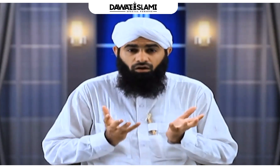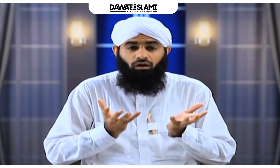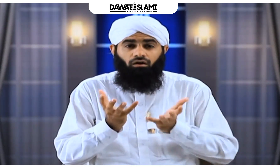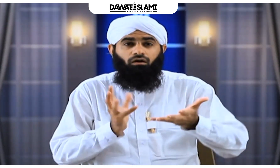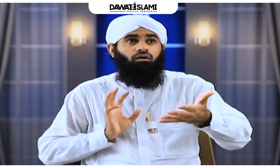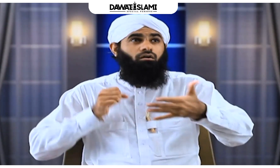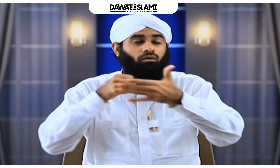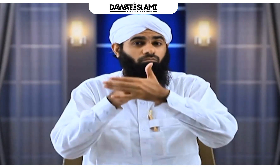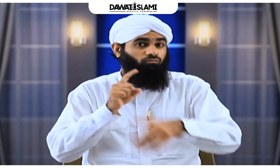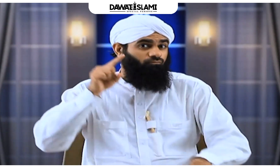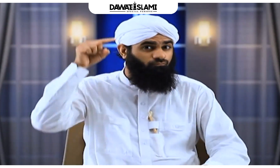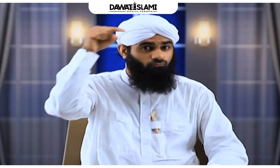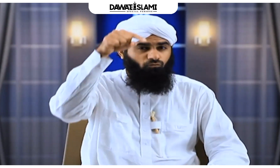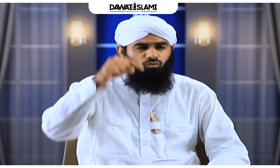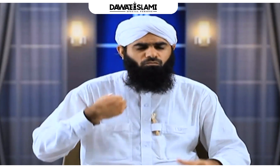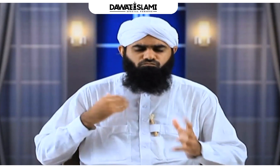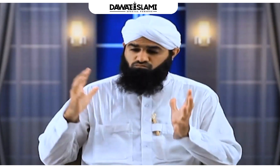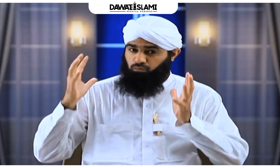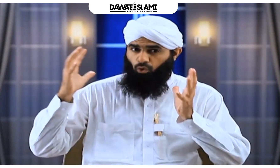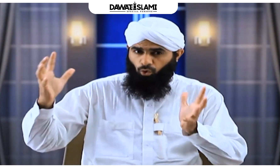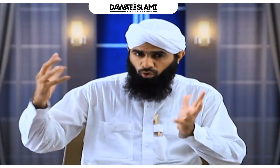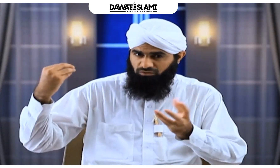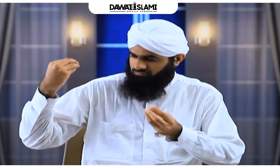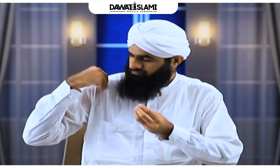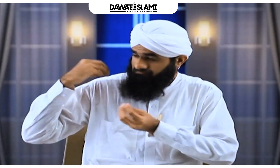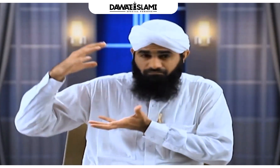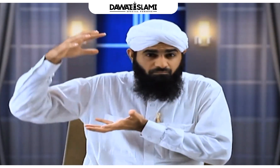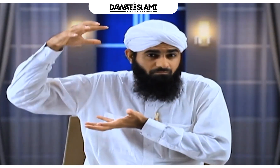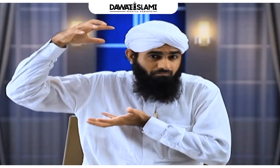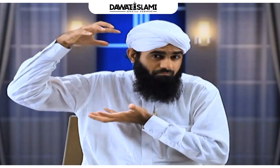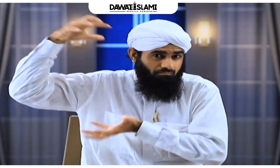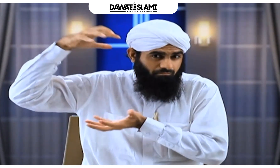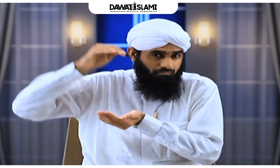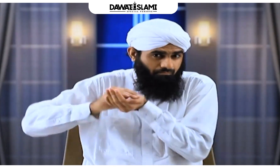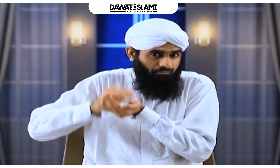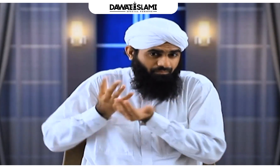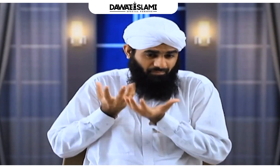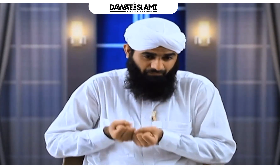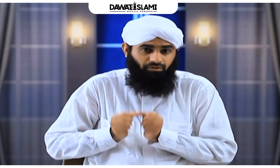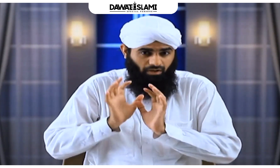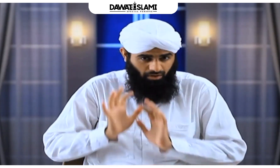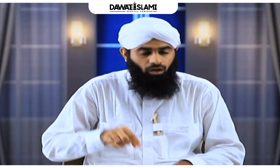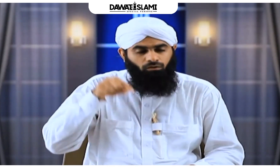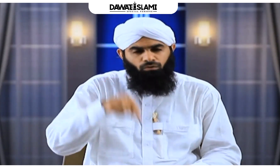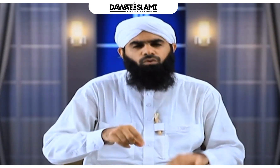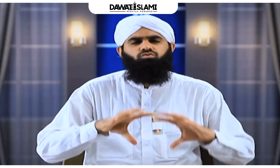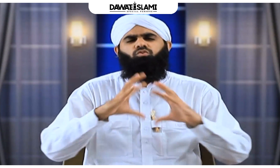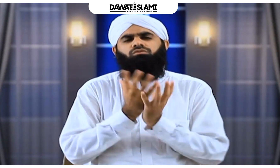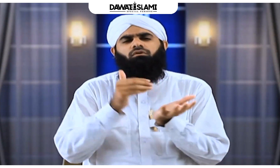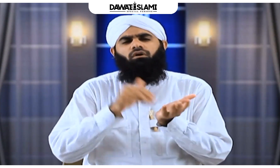تک پہنچنے کے لیے وافر مقدار میں زاد راہ اکٹھا کر لیتے ہیں تو اس جہان فانی سے کوچ کرتے